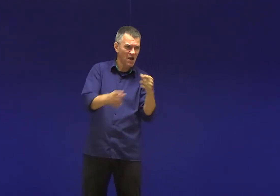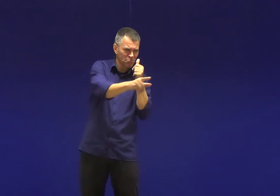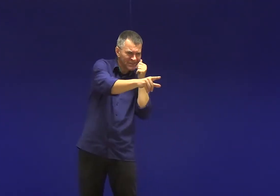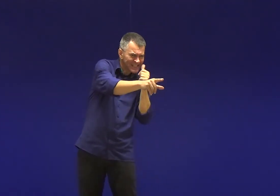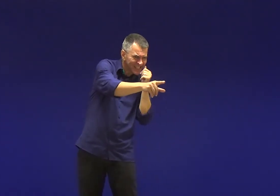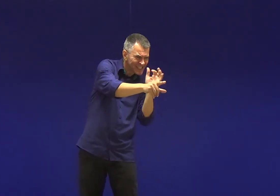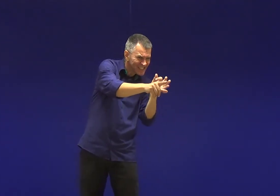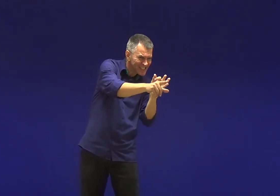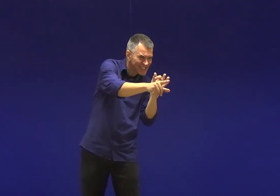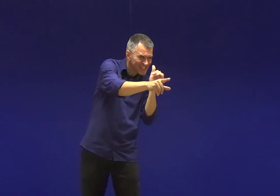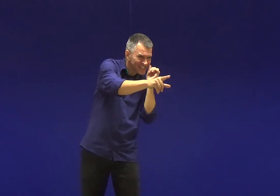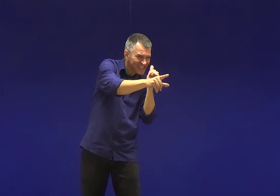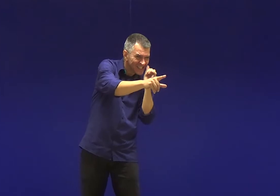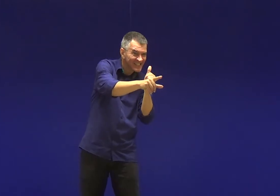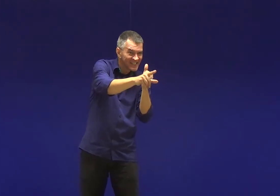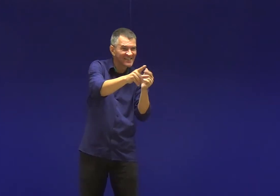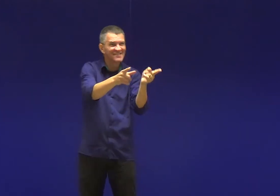mãe. Menininha, né?